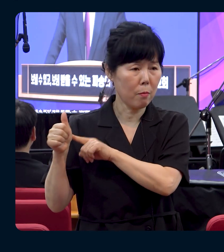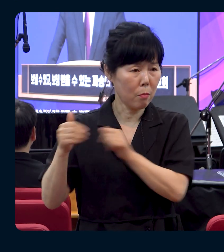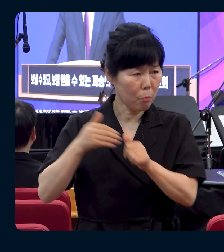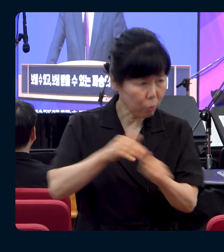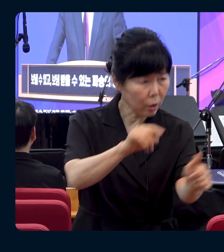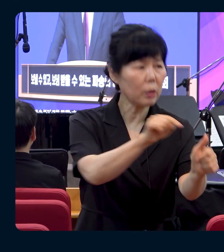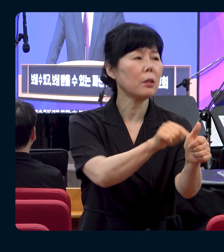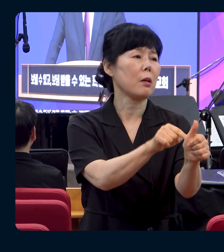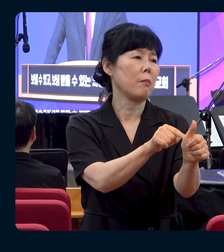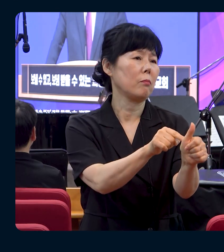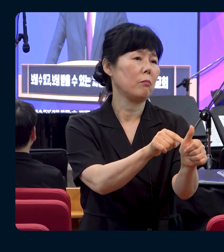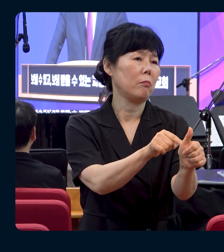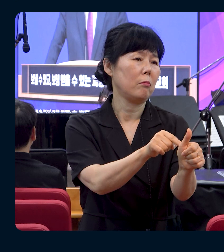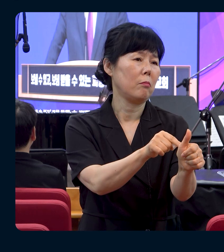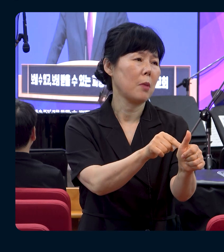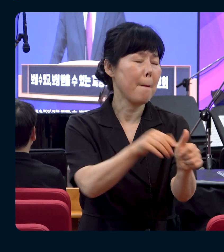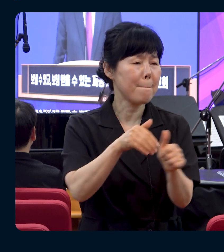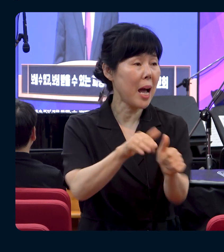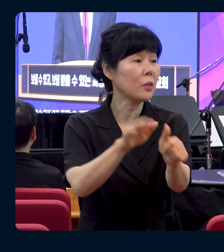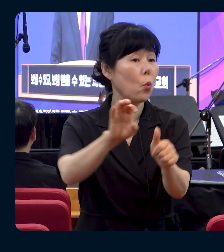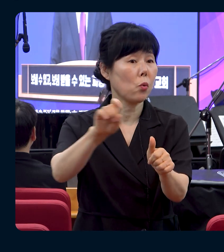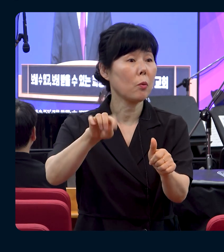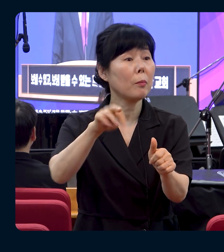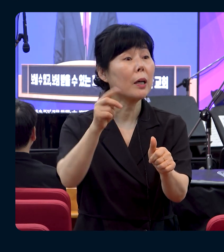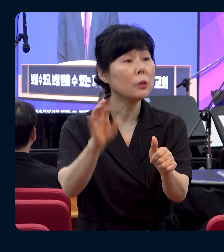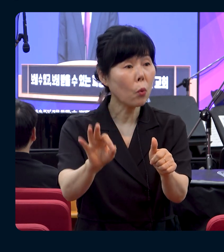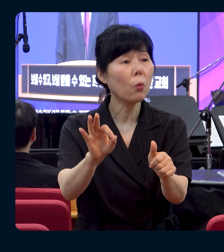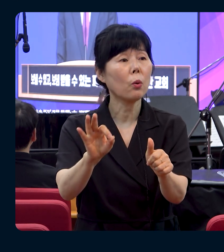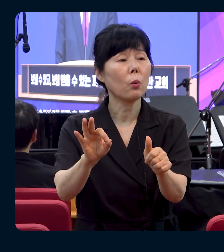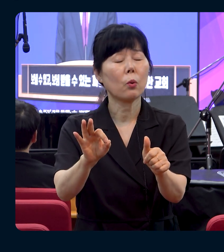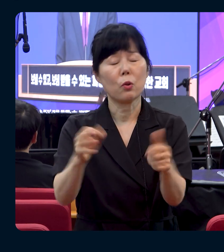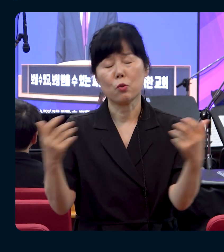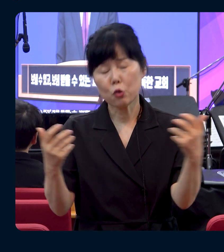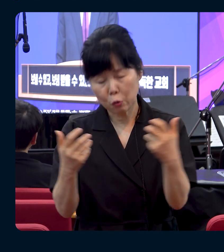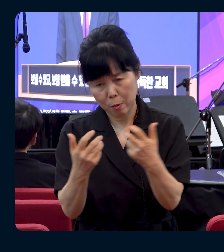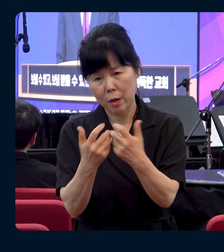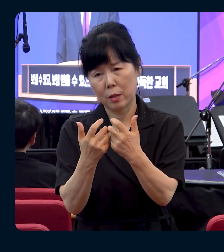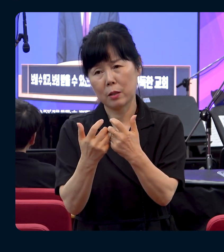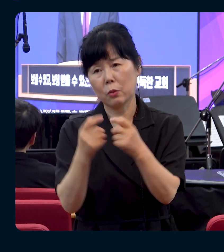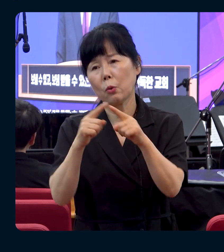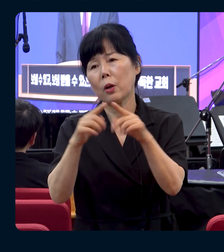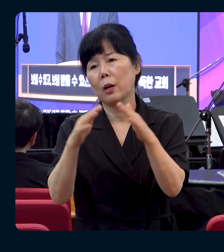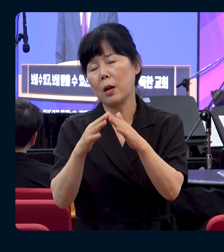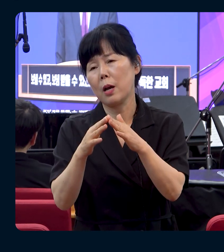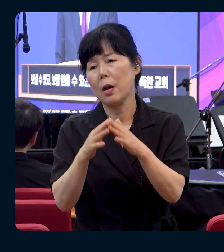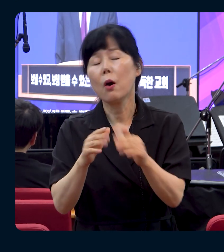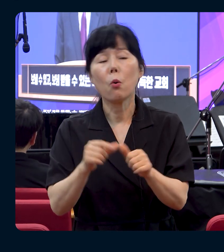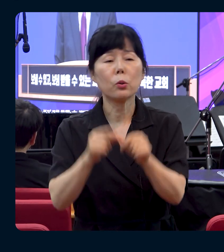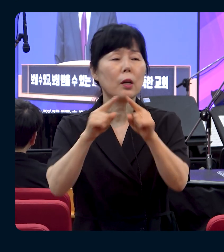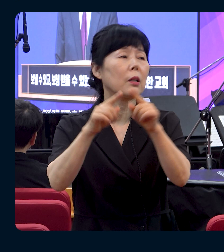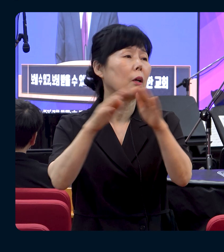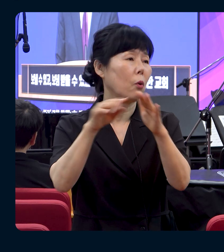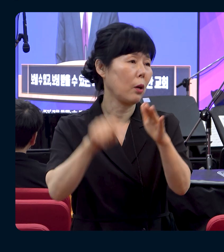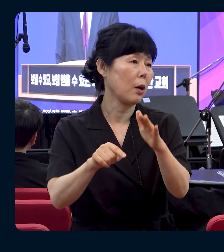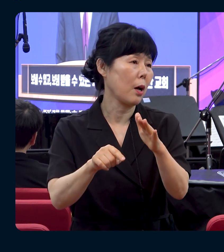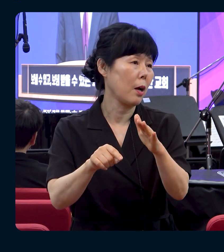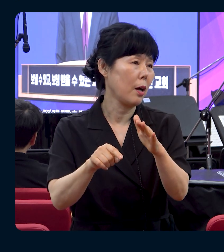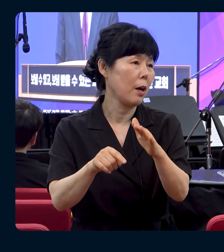교회, 그게 진짜 아름다운 교회예요. 저는 우리 호산나 교회가 바로 그런 교회라고